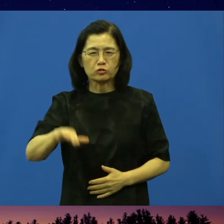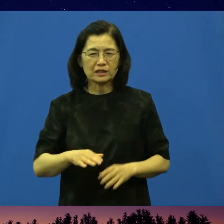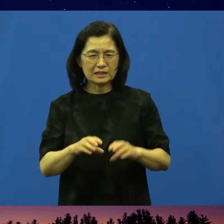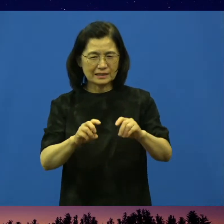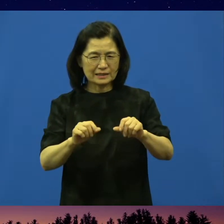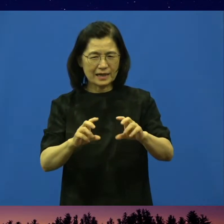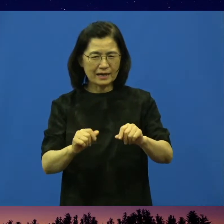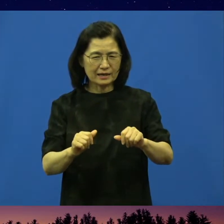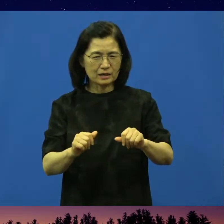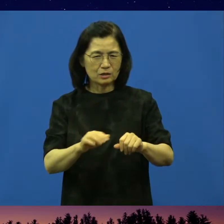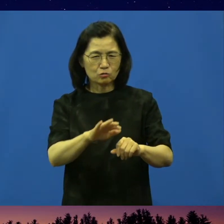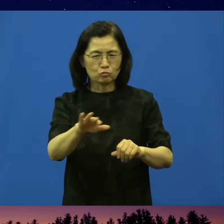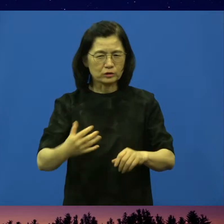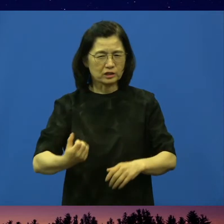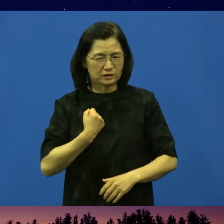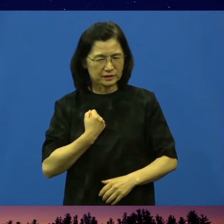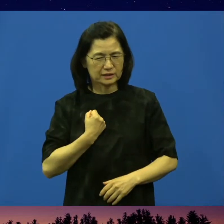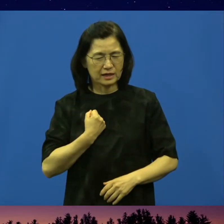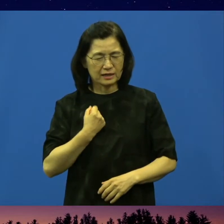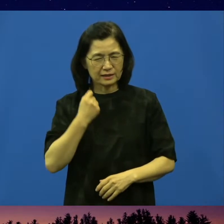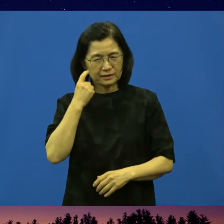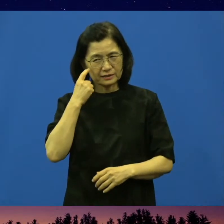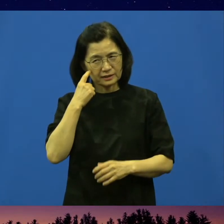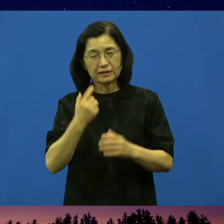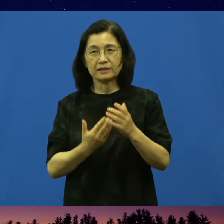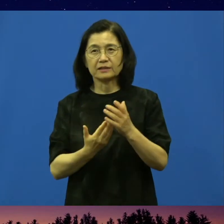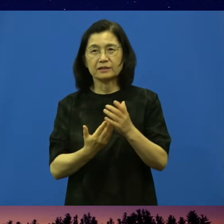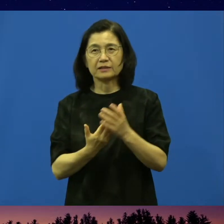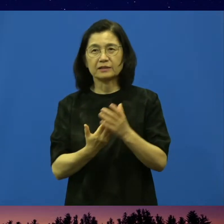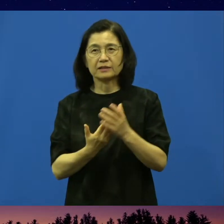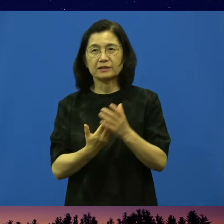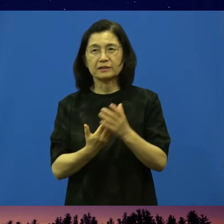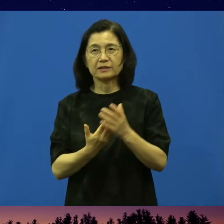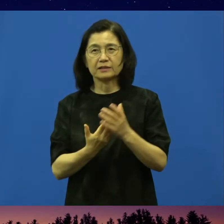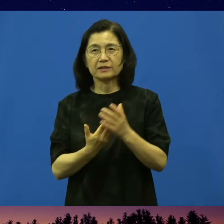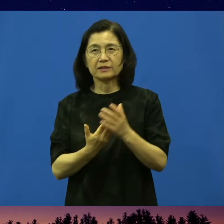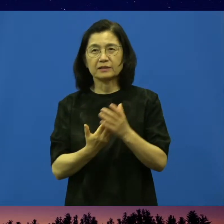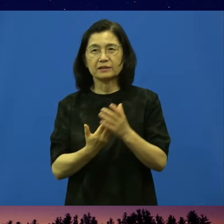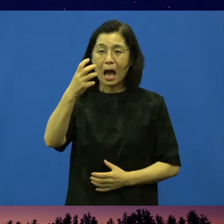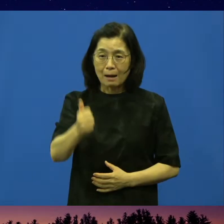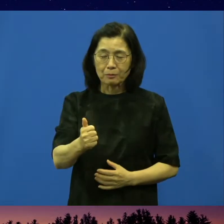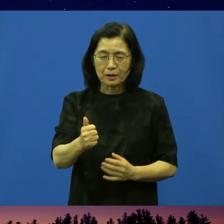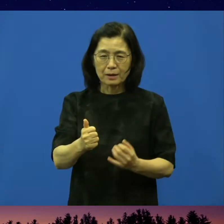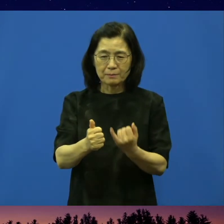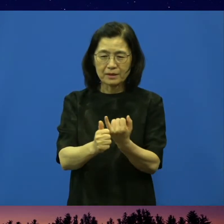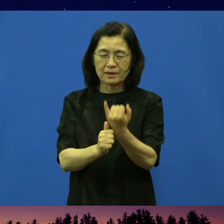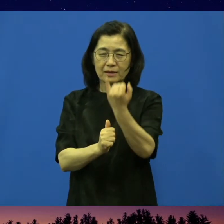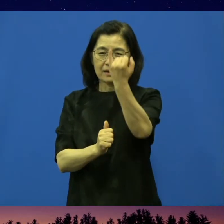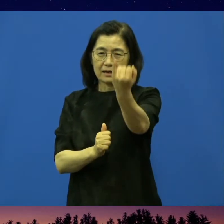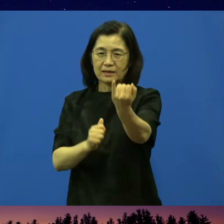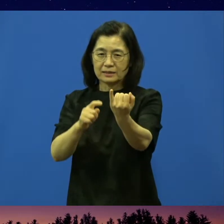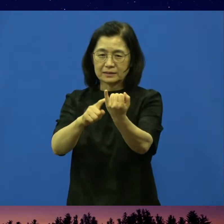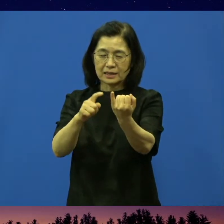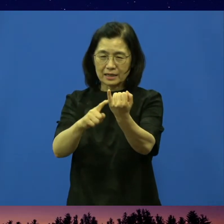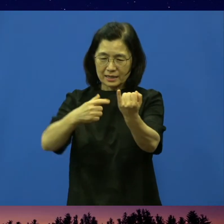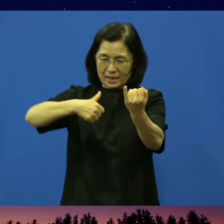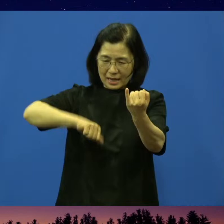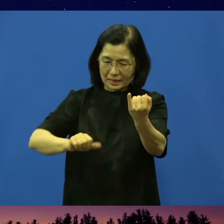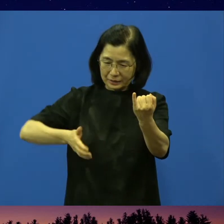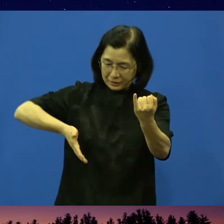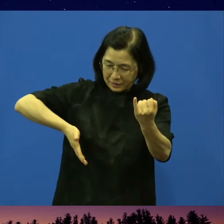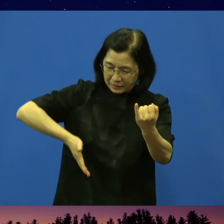여러분, 아브라함과 사라가 아들을 낳을 것이라는 이 뜬구름 잡는 얘기예요. 성경 얘기예요. 믿음의 얘기는 자 뜬구름